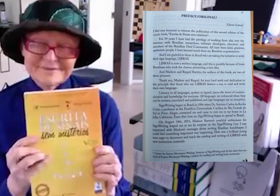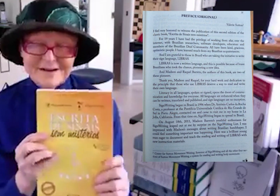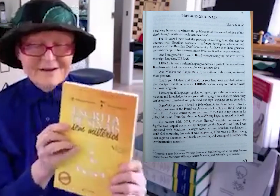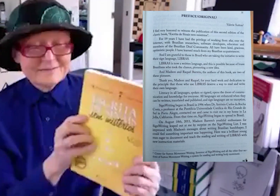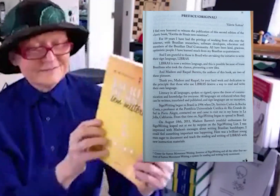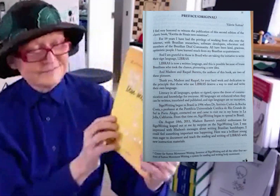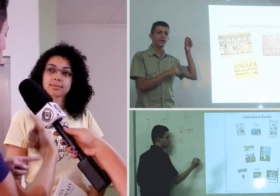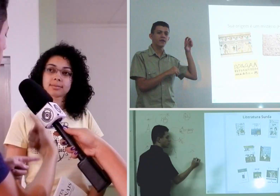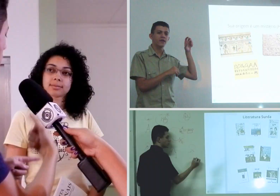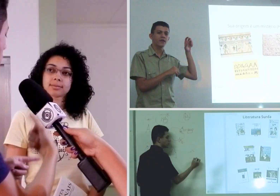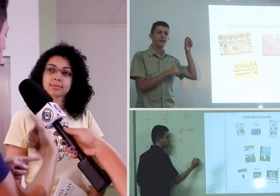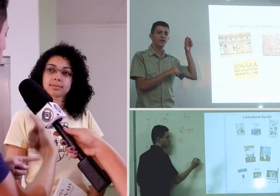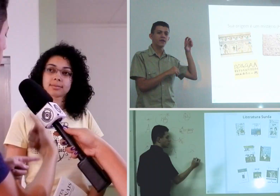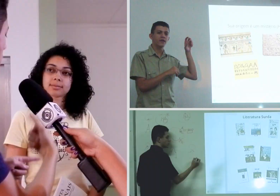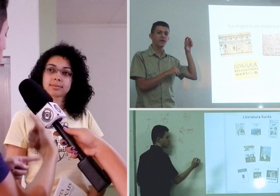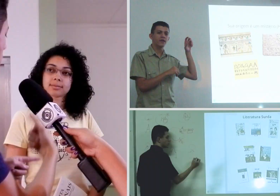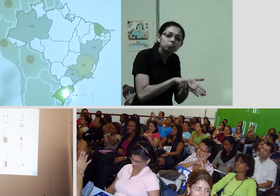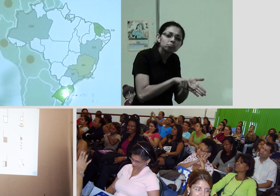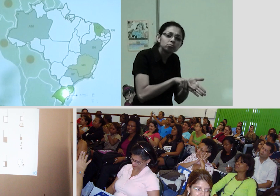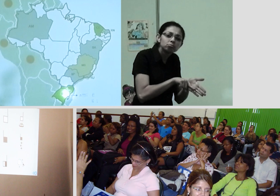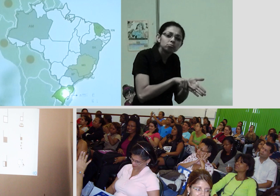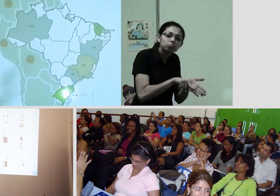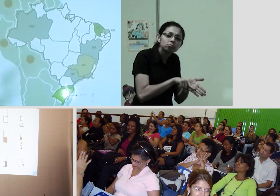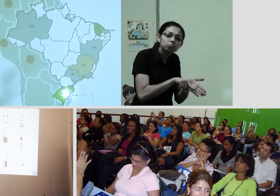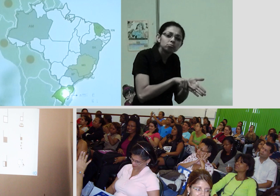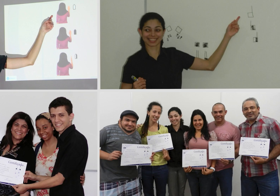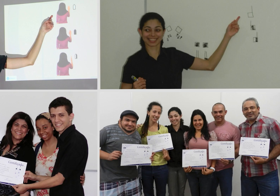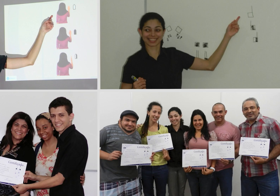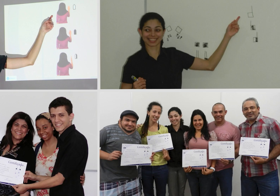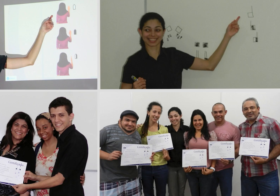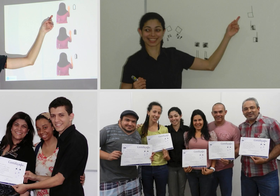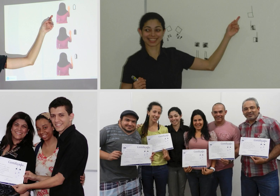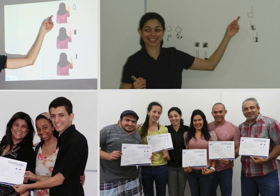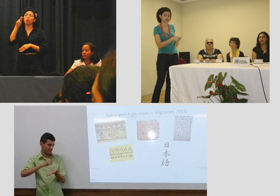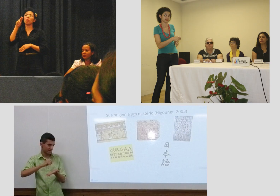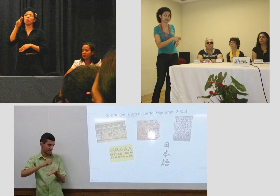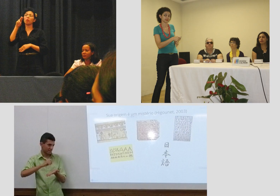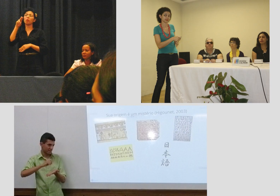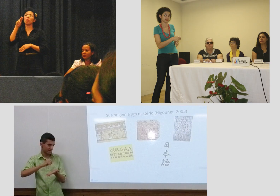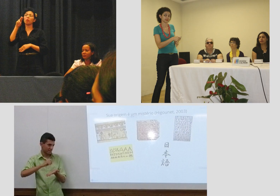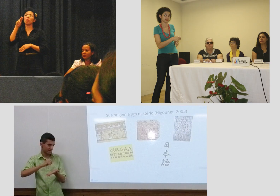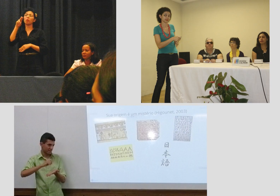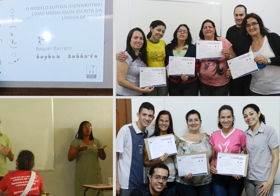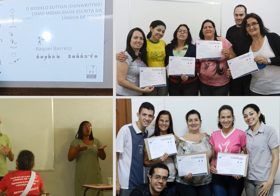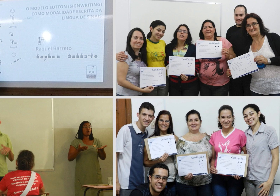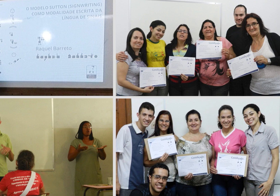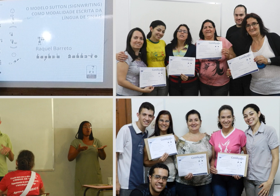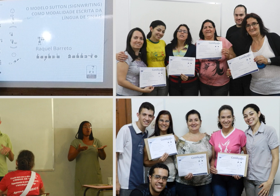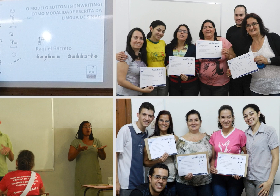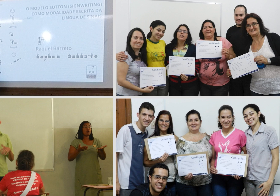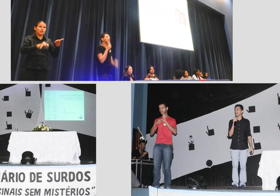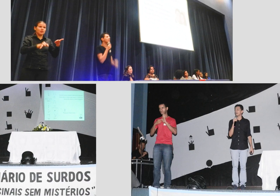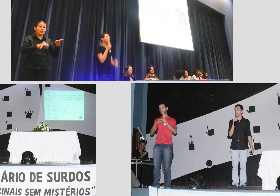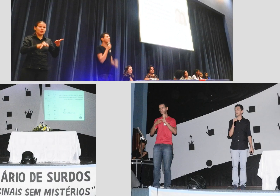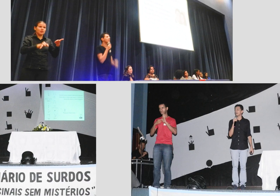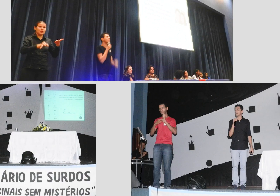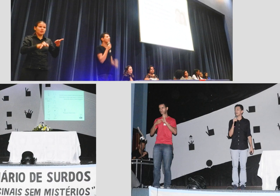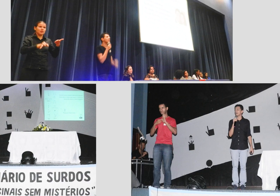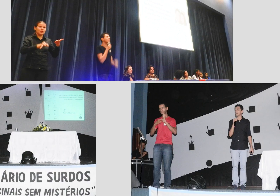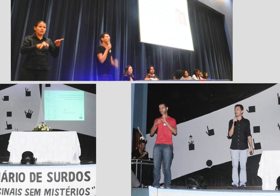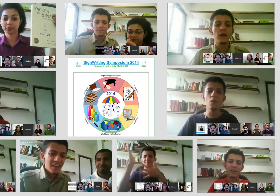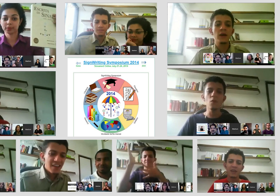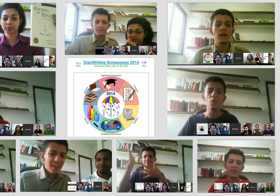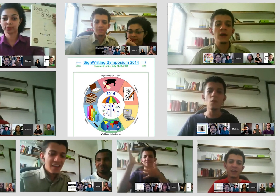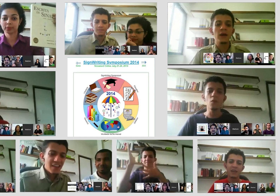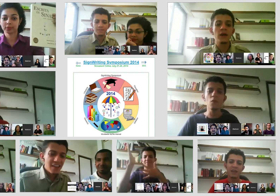prefácio de uma das edições. Por anos, ministramos muitas palestras, oficinas, cursos, fizemos